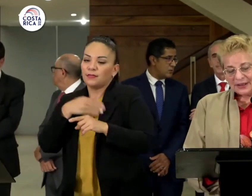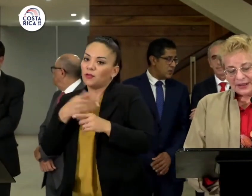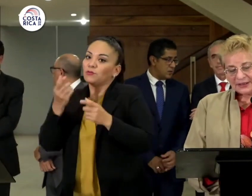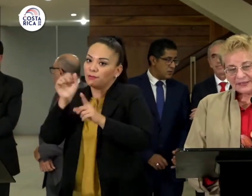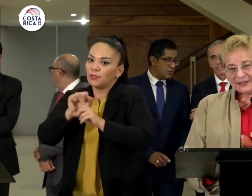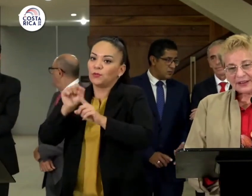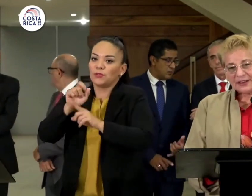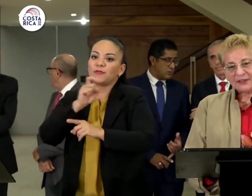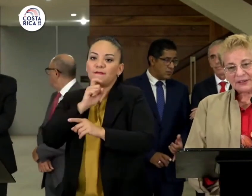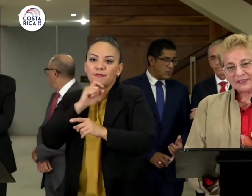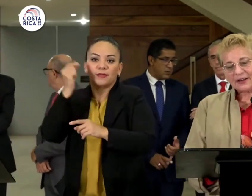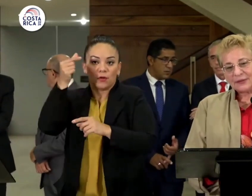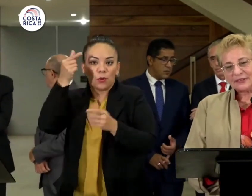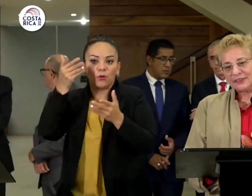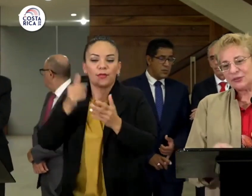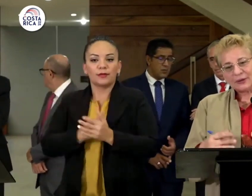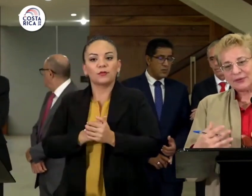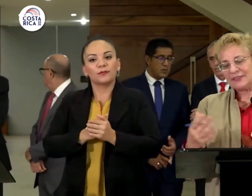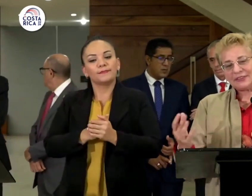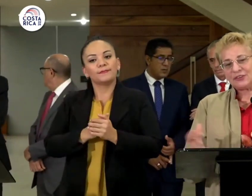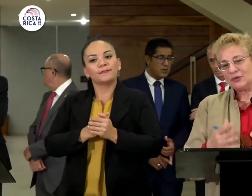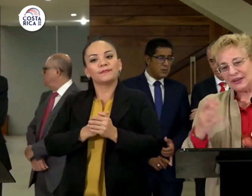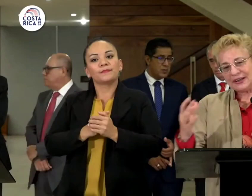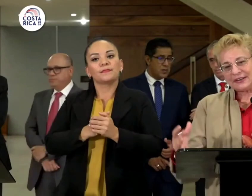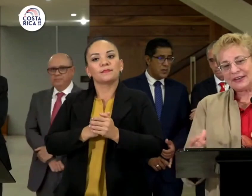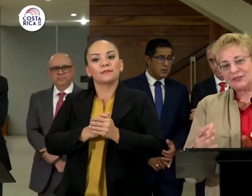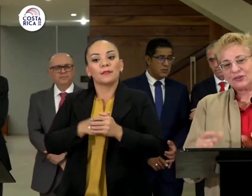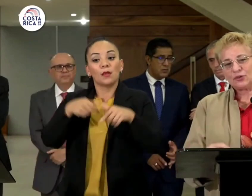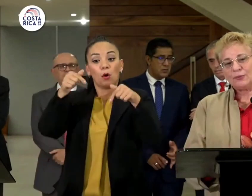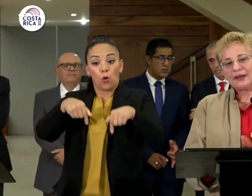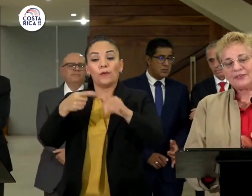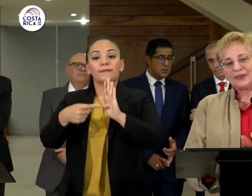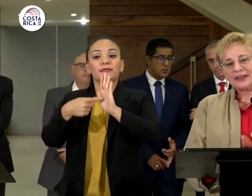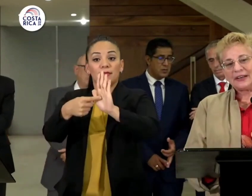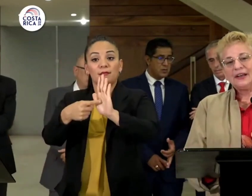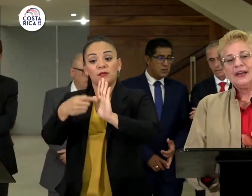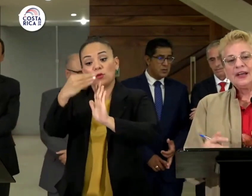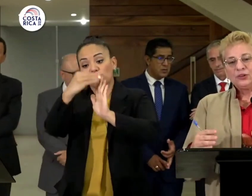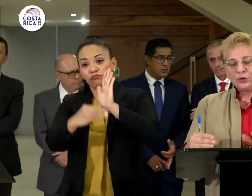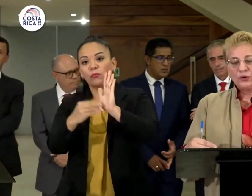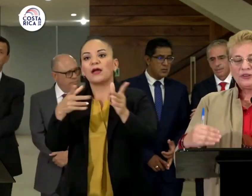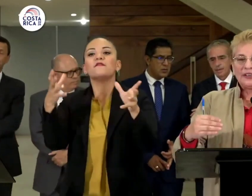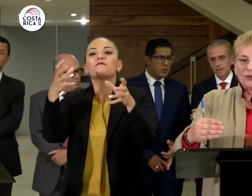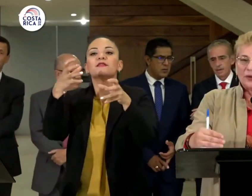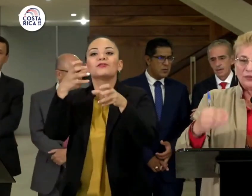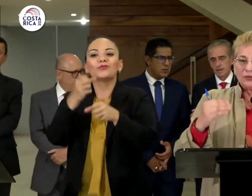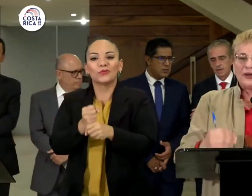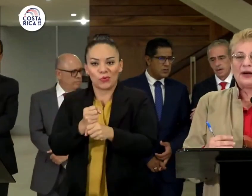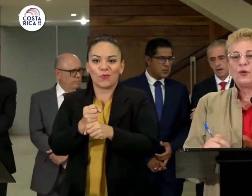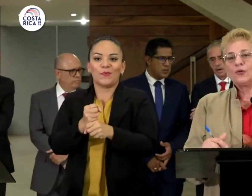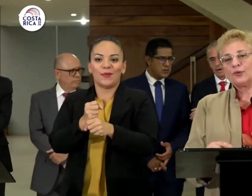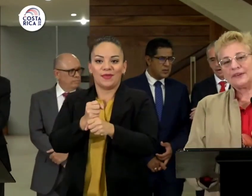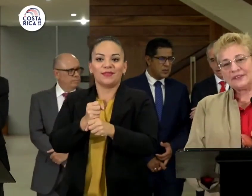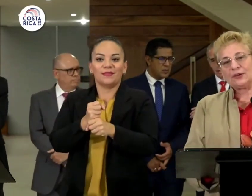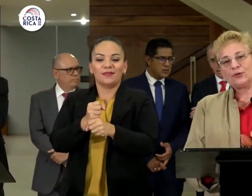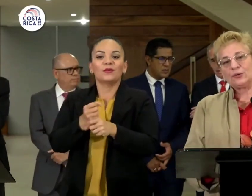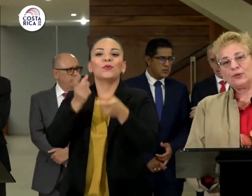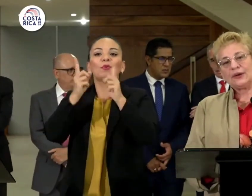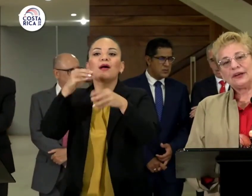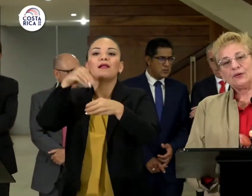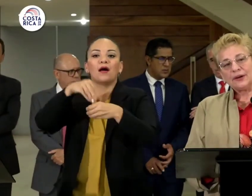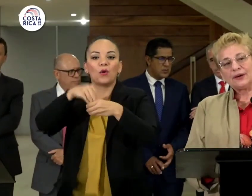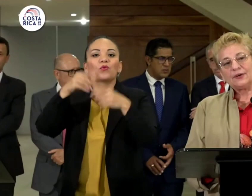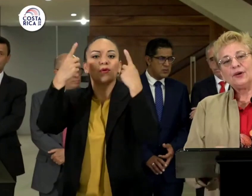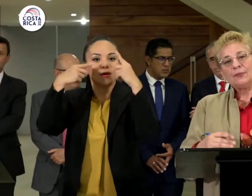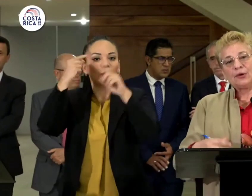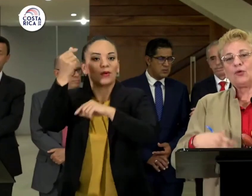¿verdad? Y básicamente es una presentación que resume al final cuánto fue el ahorro que sí logró